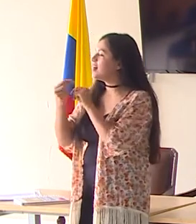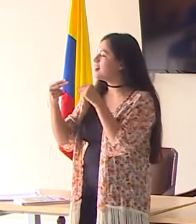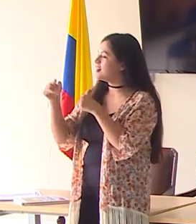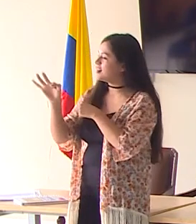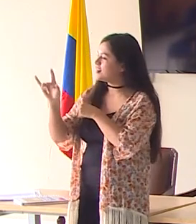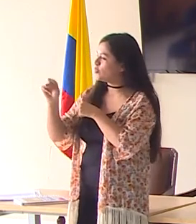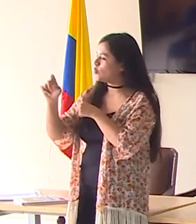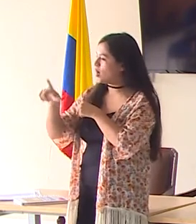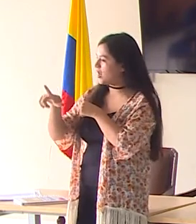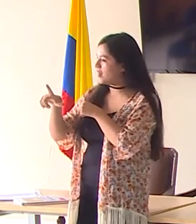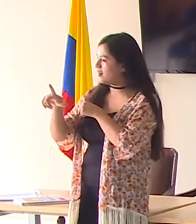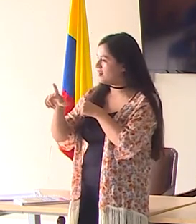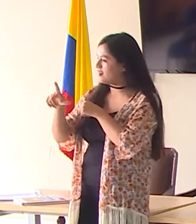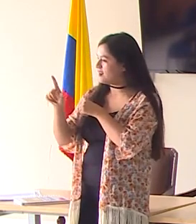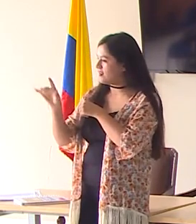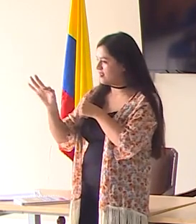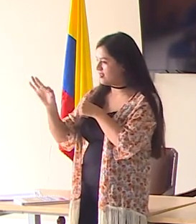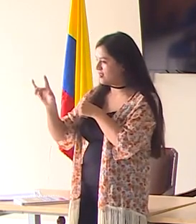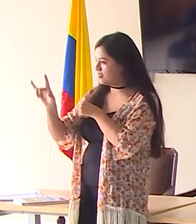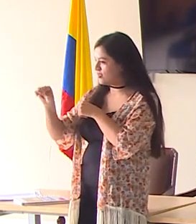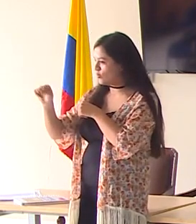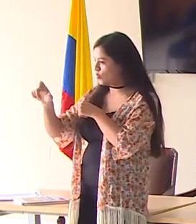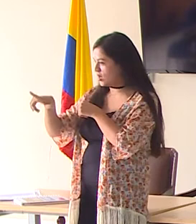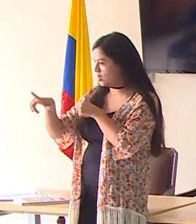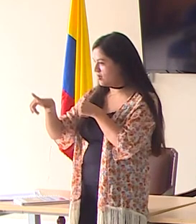de suelos hacia el norte de la ciudad